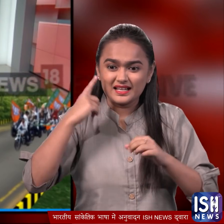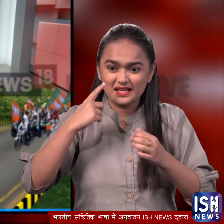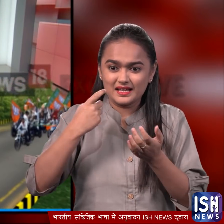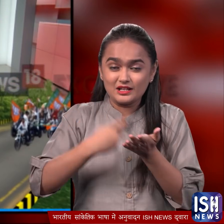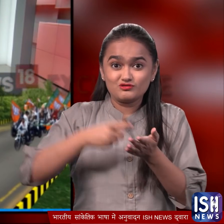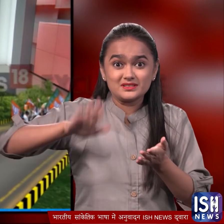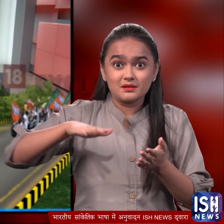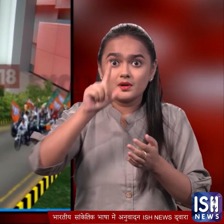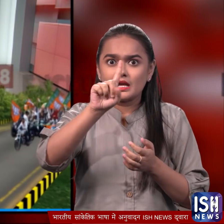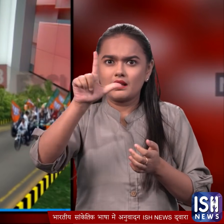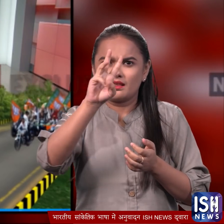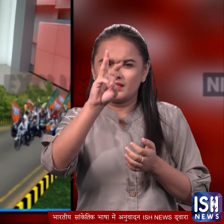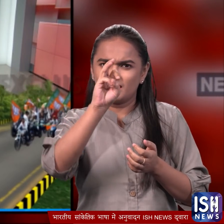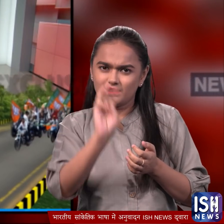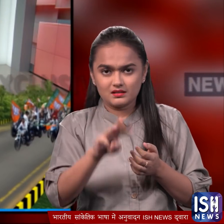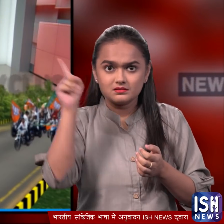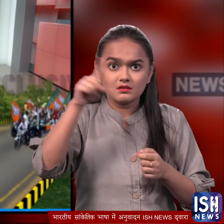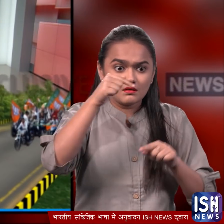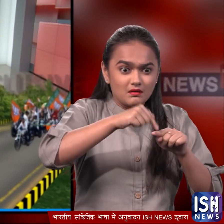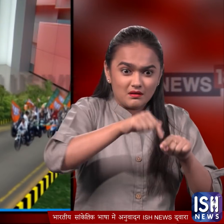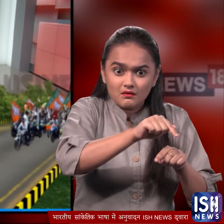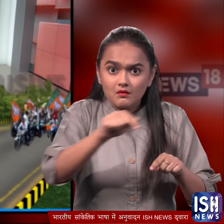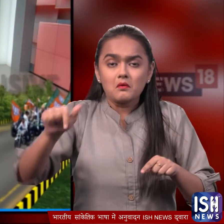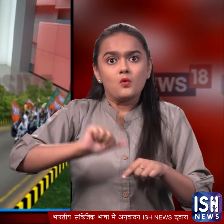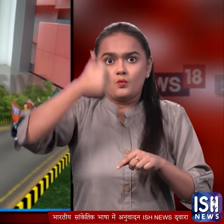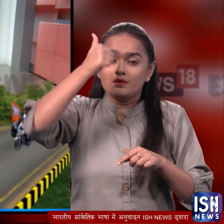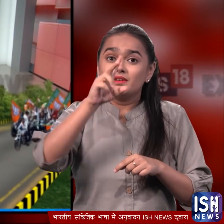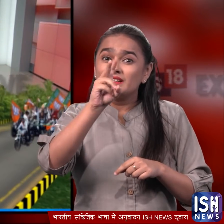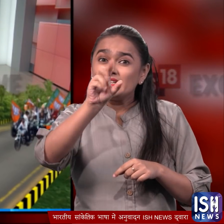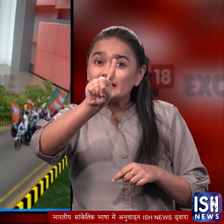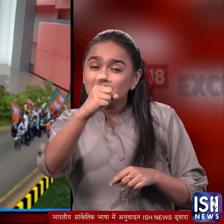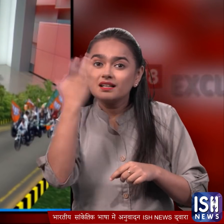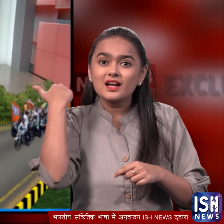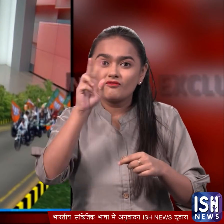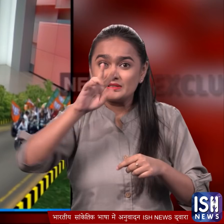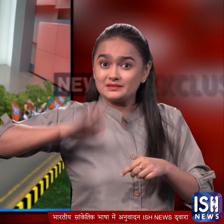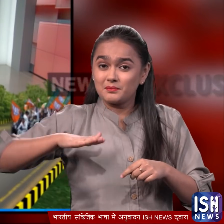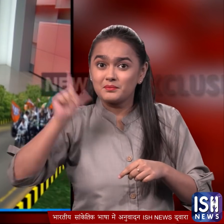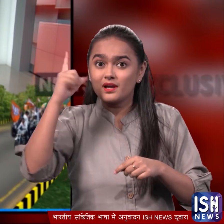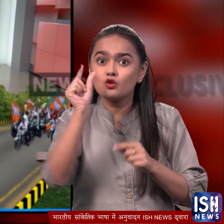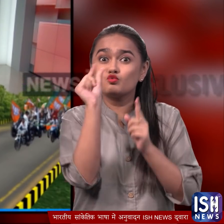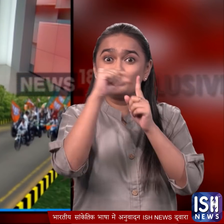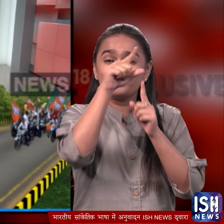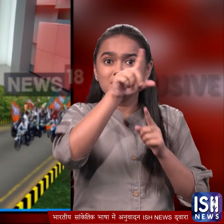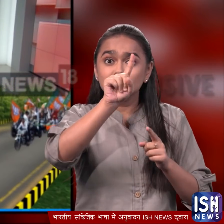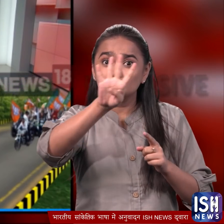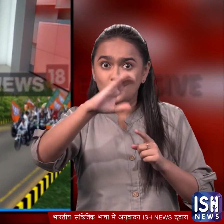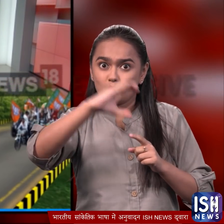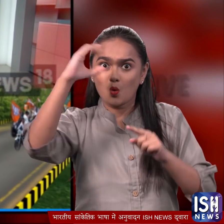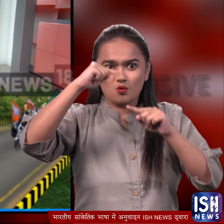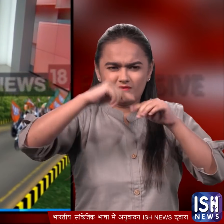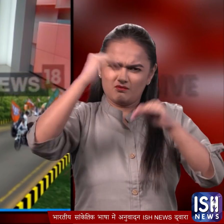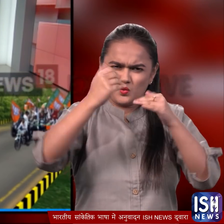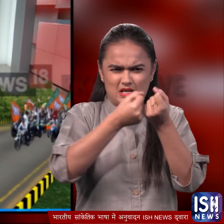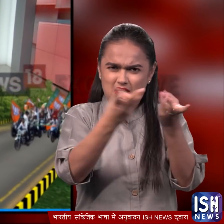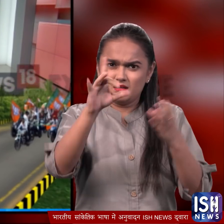के 1,23,000 पोलिंग बूथों पर जीत दर्ज की थी। 2017 के विधानसभा चुनाव के वक्त यूपी के 14 करोड़ वोटरों